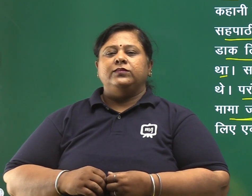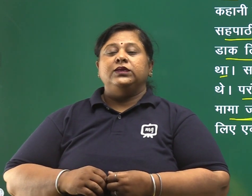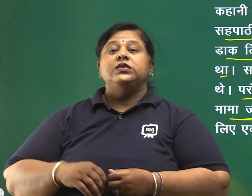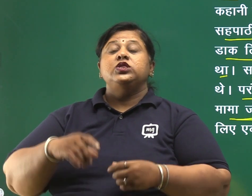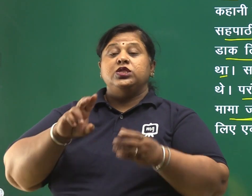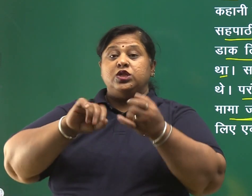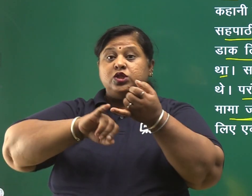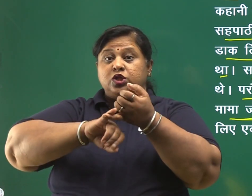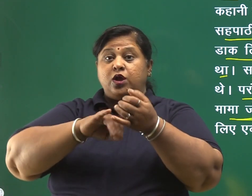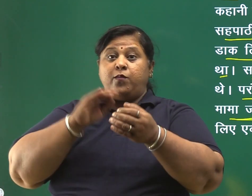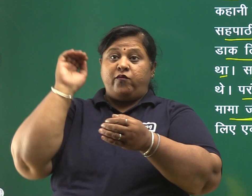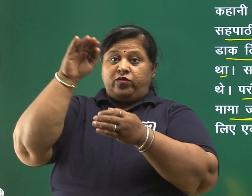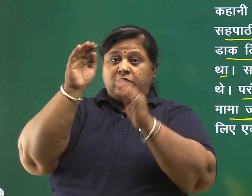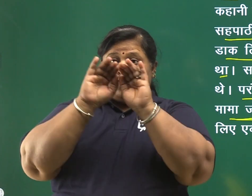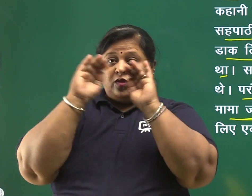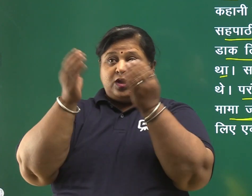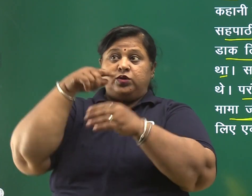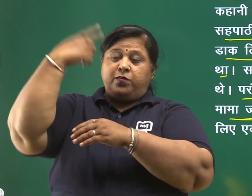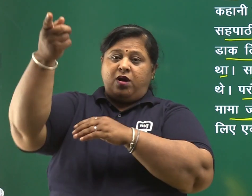सिंगापुर से